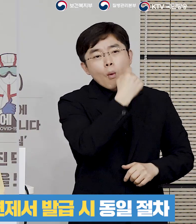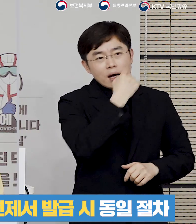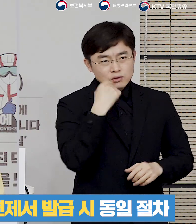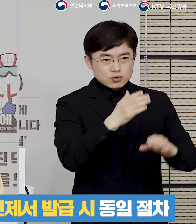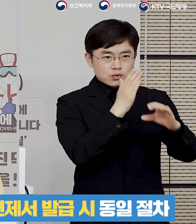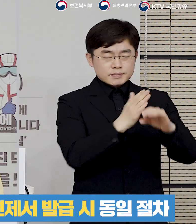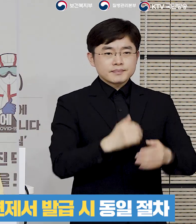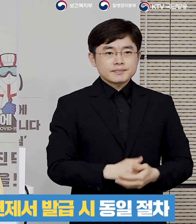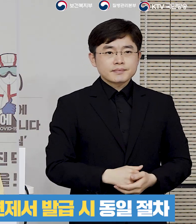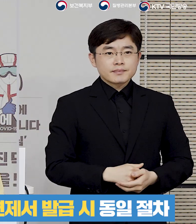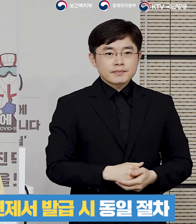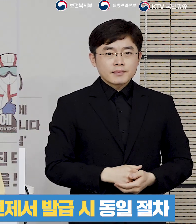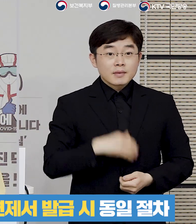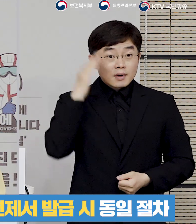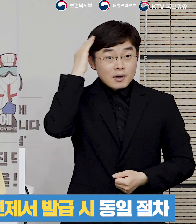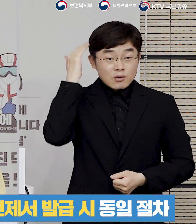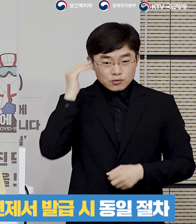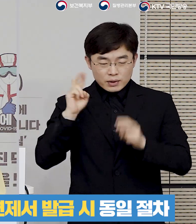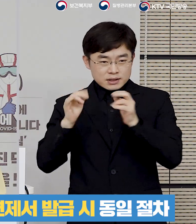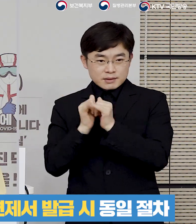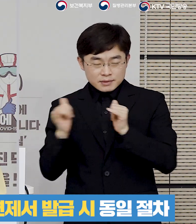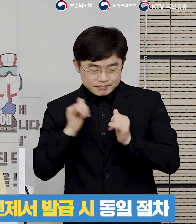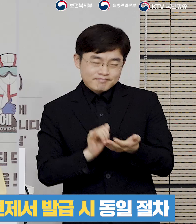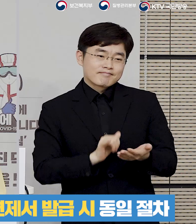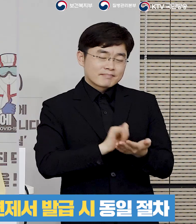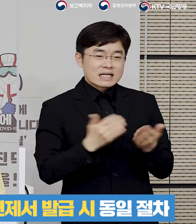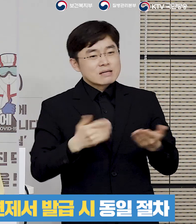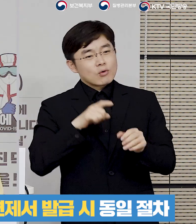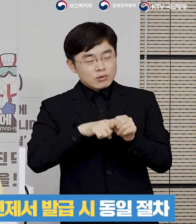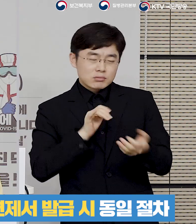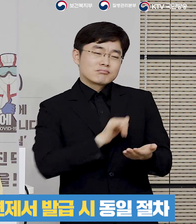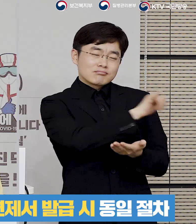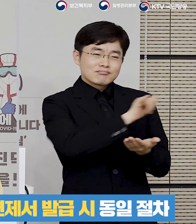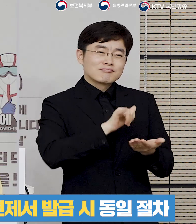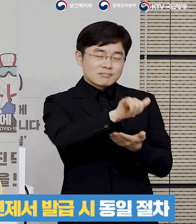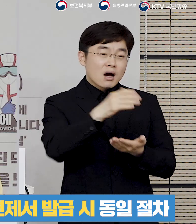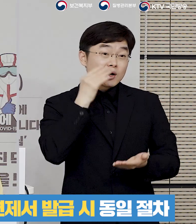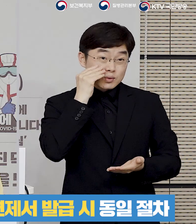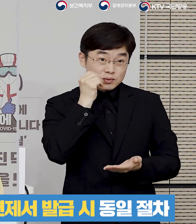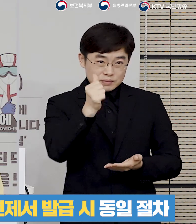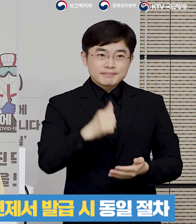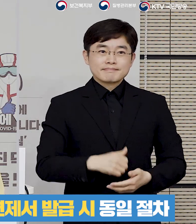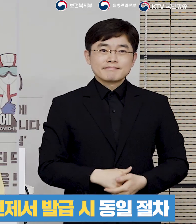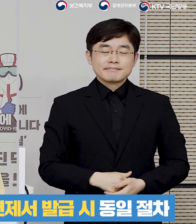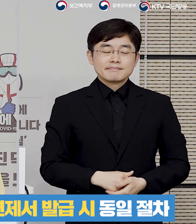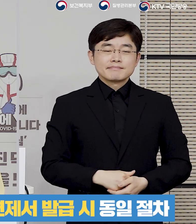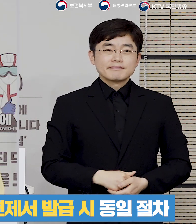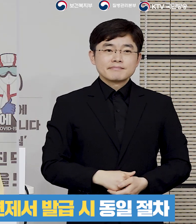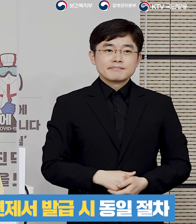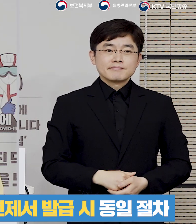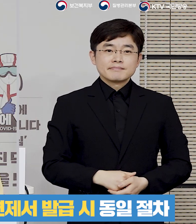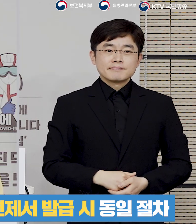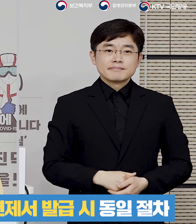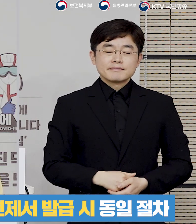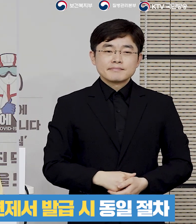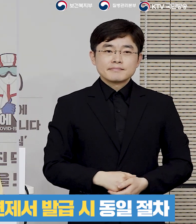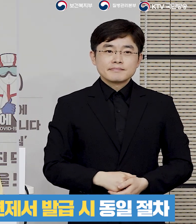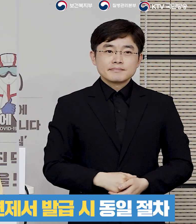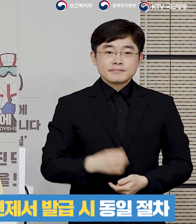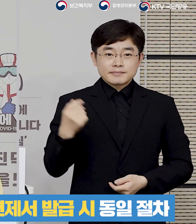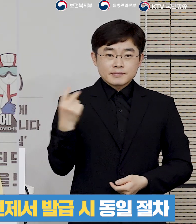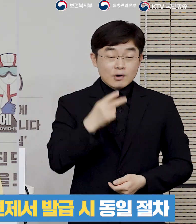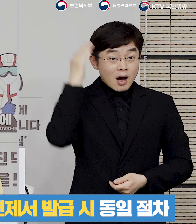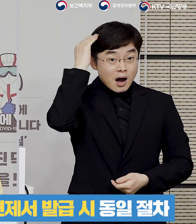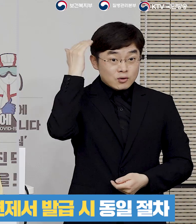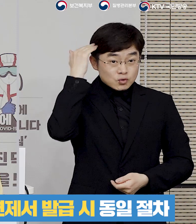따라서 그런 부분을 통해서 지금 이제 어떤 기업인들의 어떤 해외 출장과 관련된 부분들이 어느 정도 좀